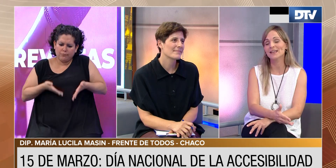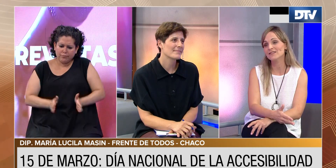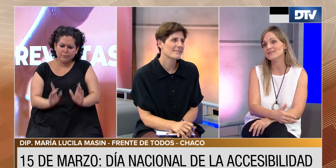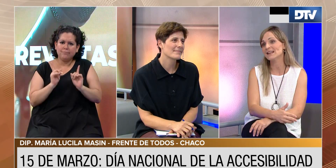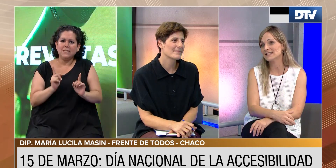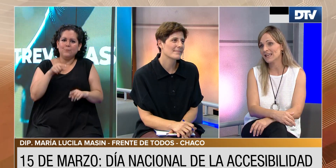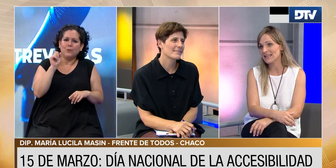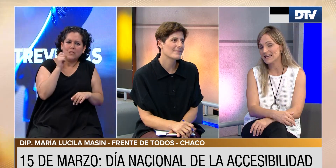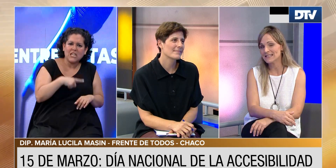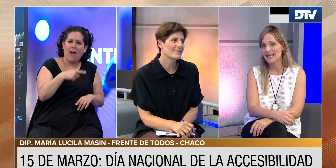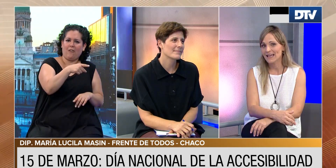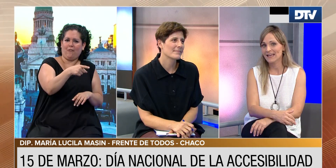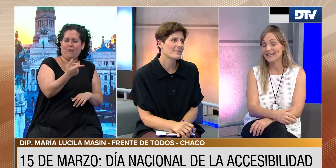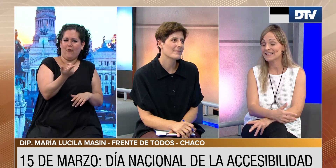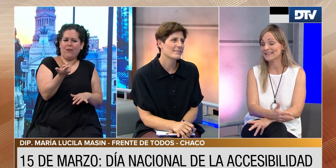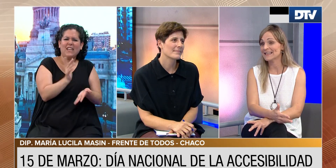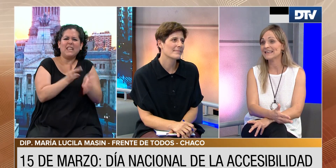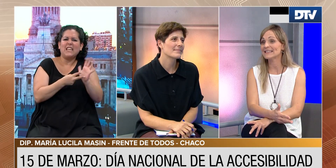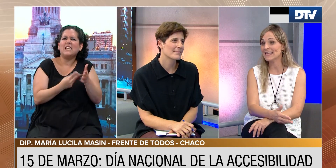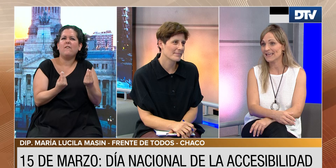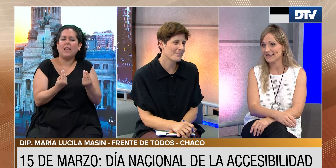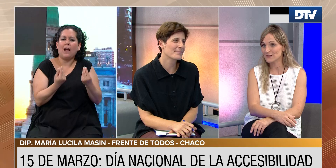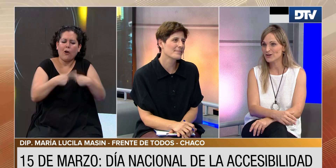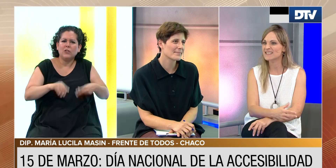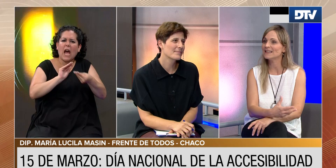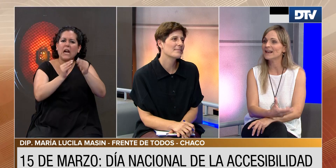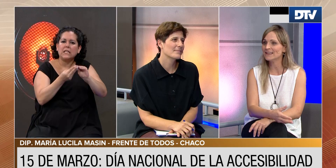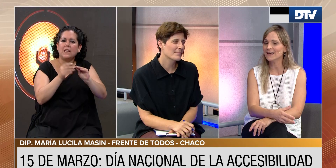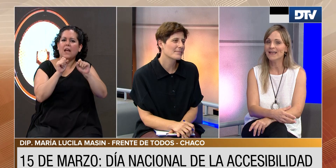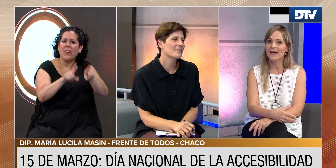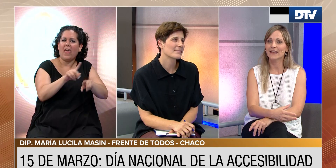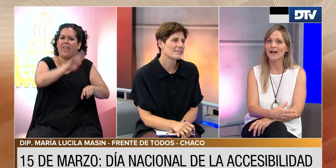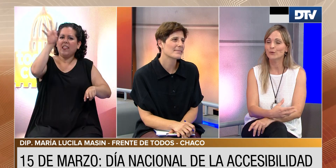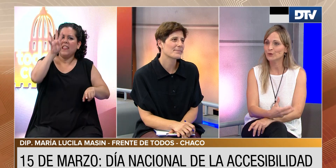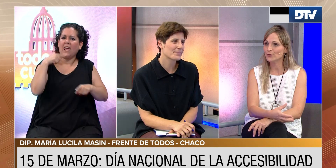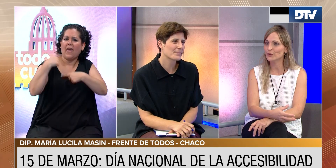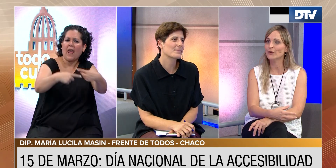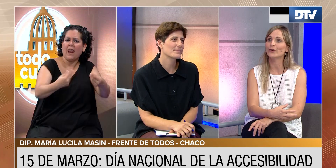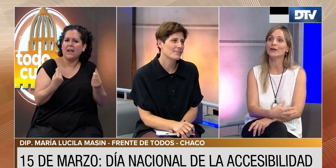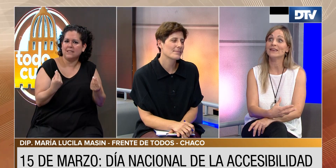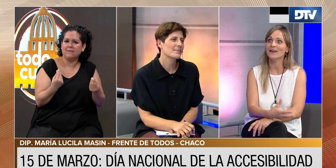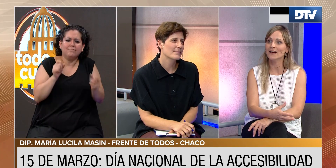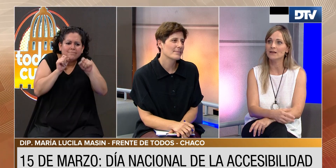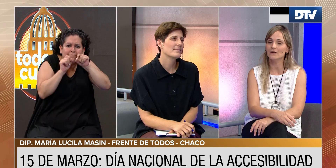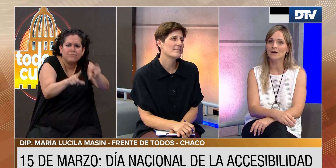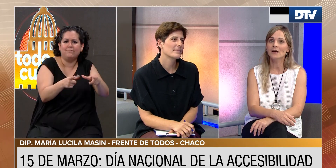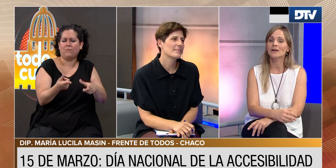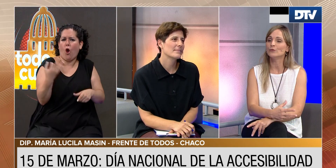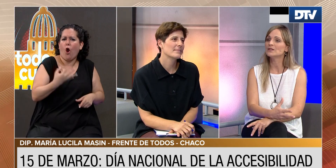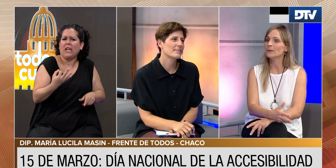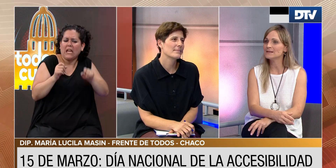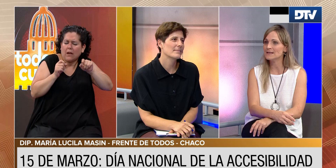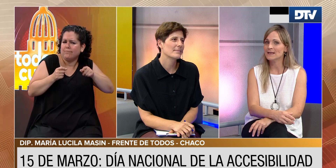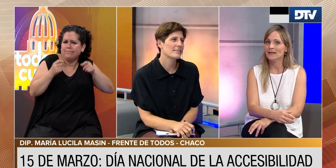los chaqueños y las chaqueñas, las artesanías indígenas, ¿no? Que es el arte autóctono, originario,